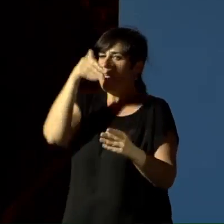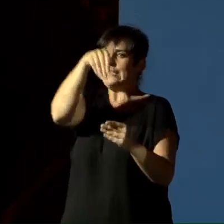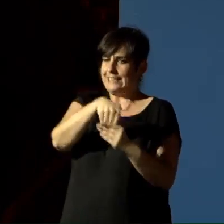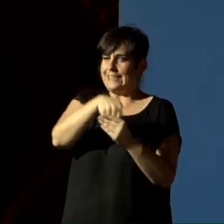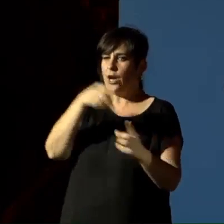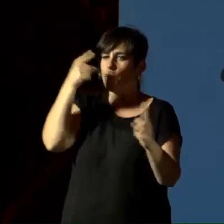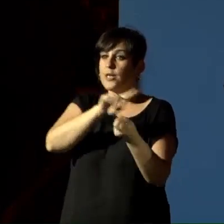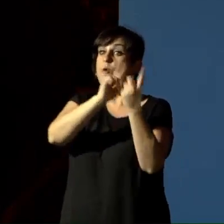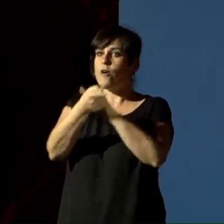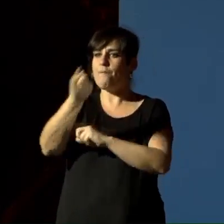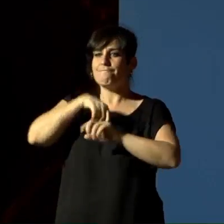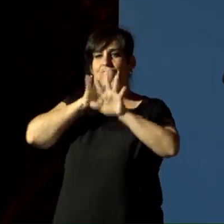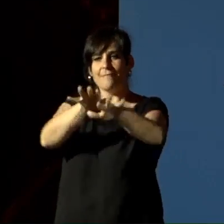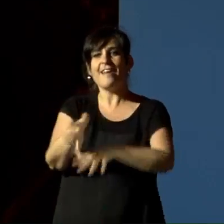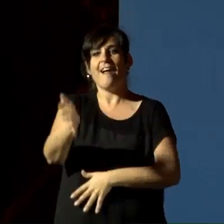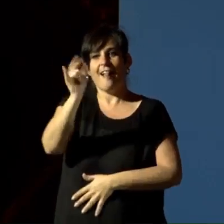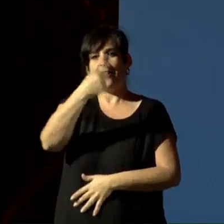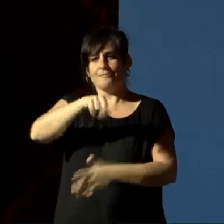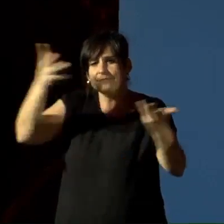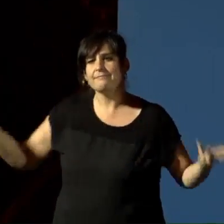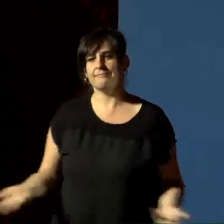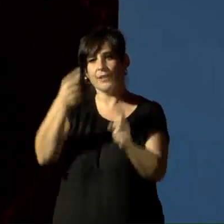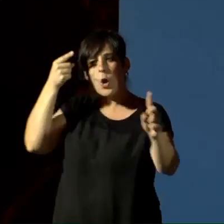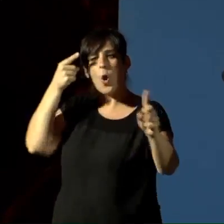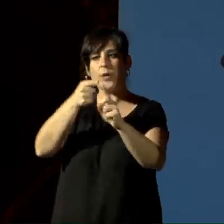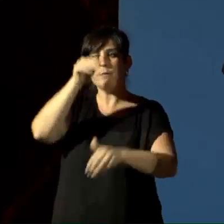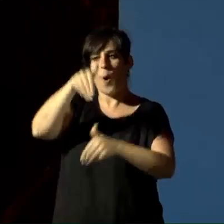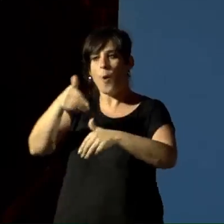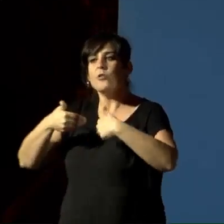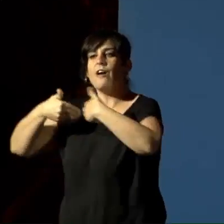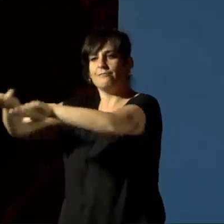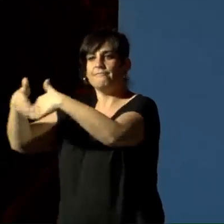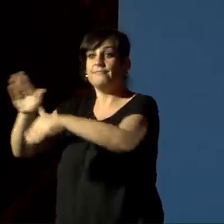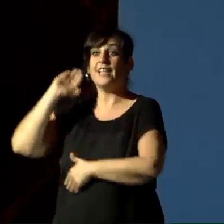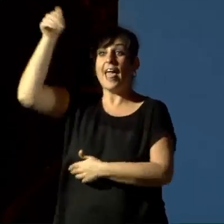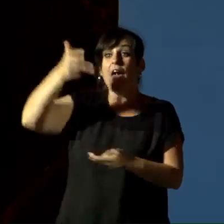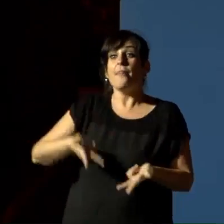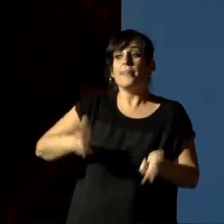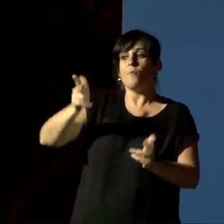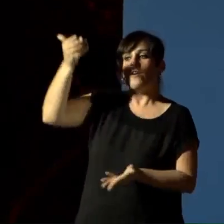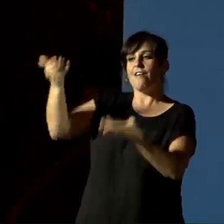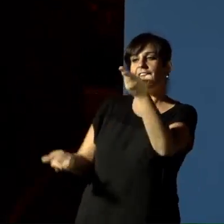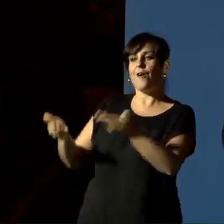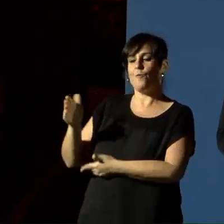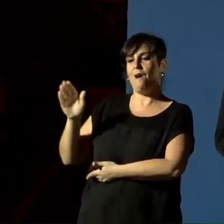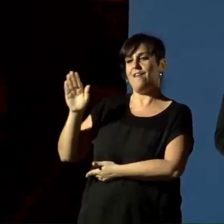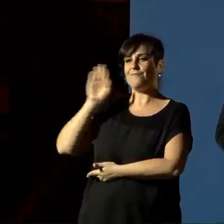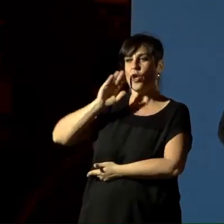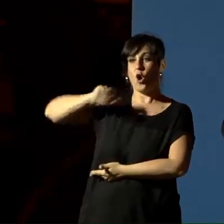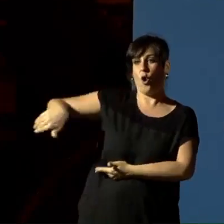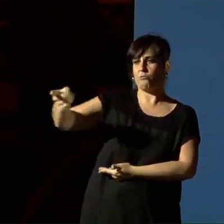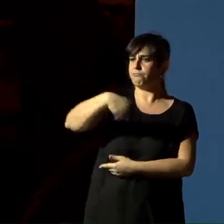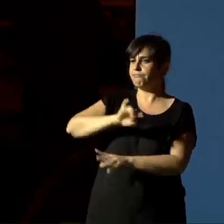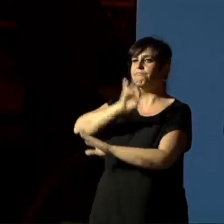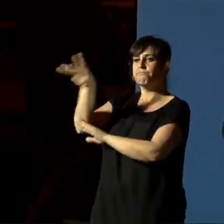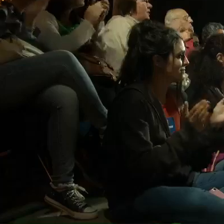que hai marea, vamos para diante, vamos a votalos, vamos a impoñer a democracia frente aos corruptos. E deixo-vos